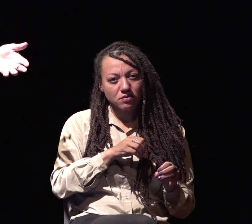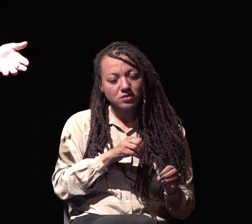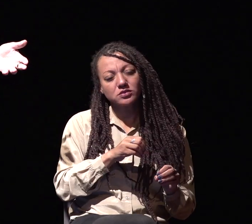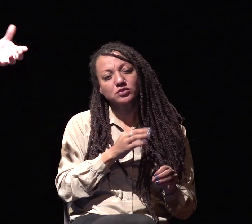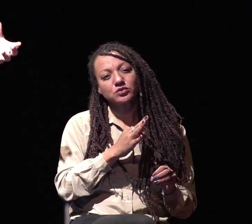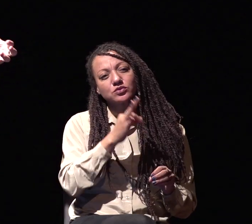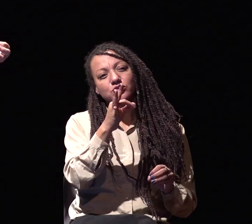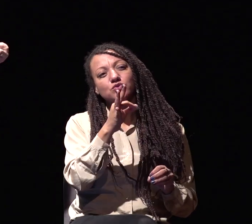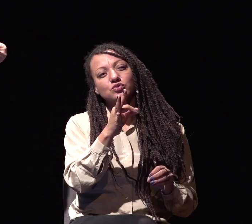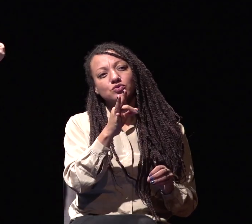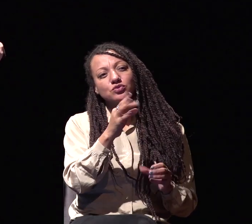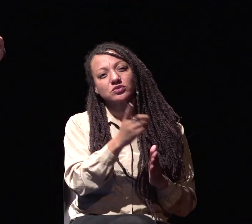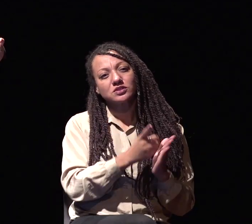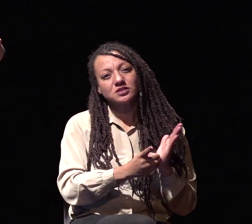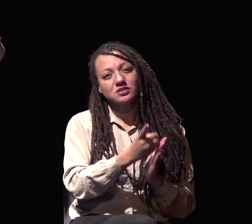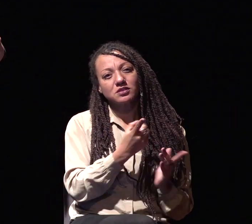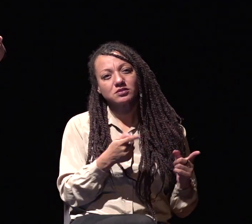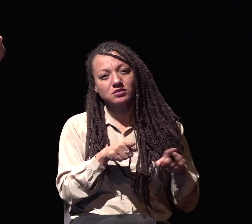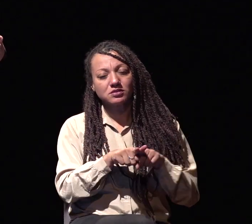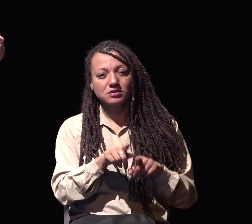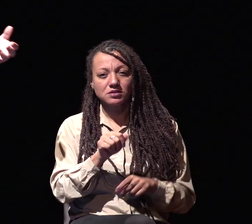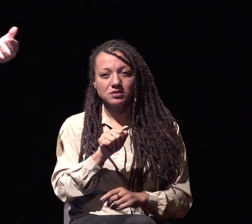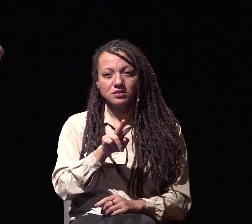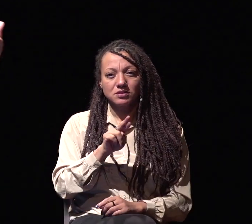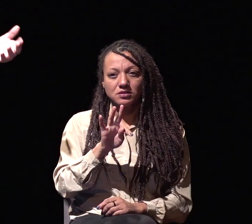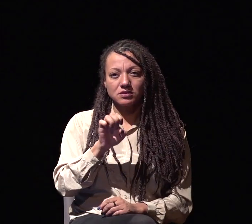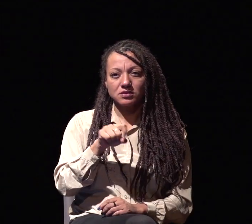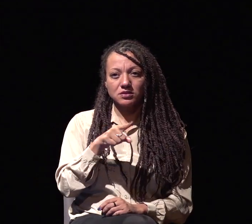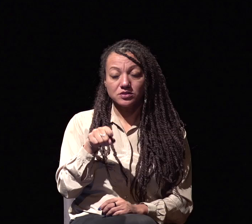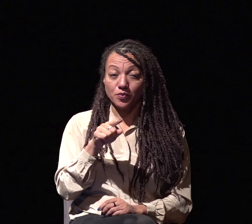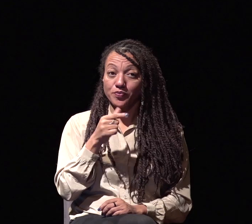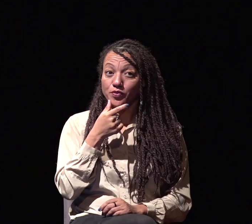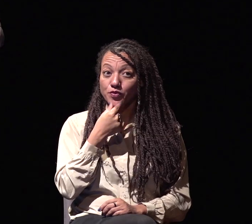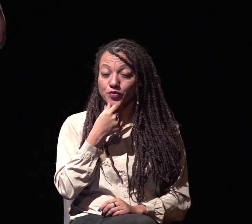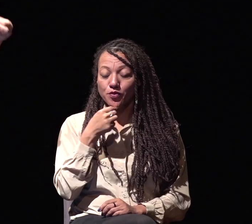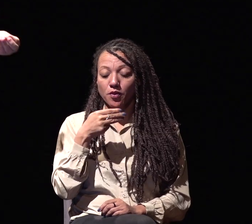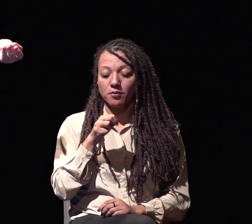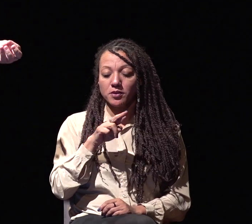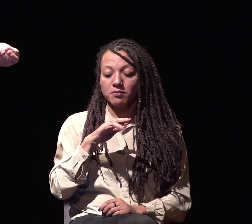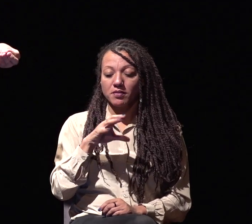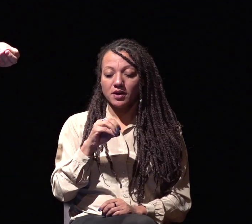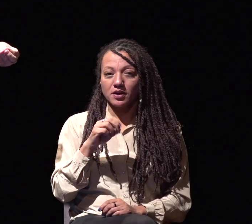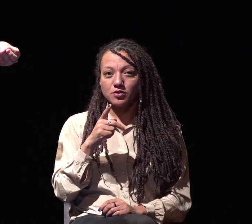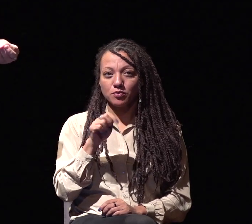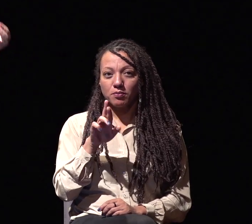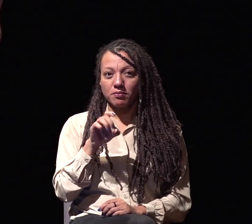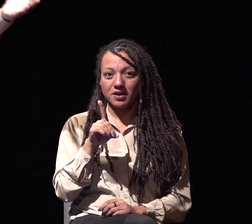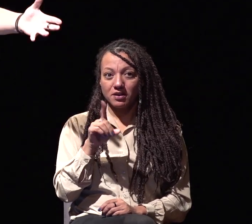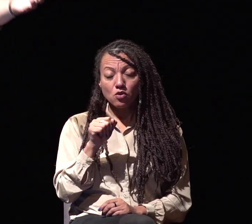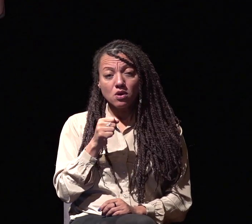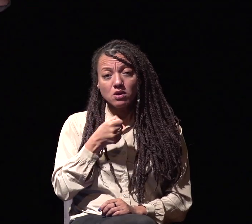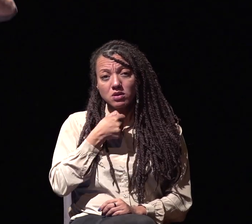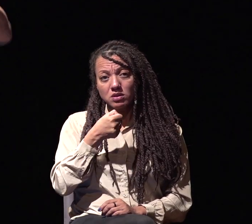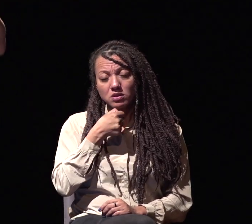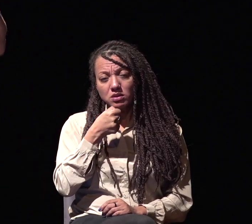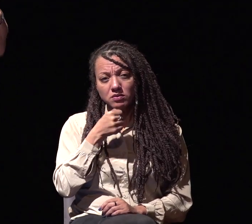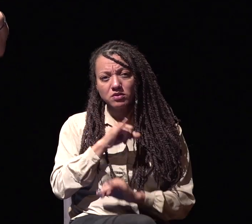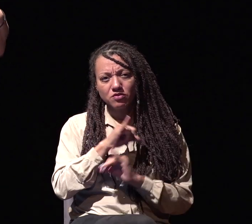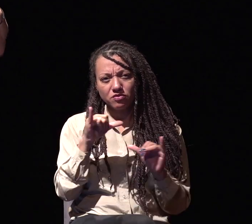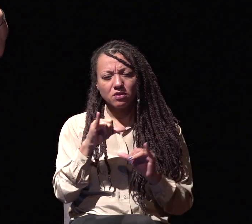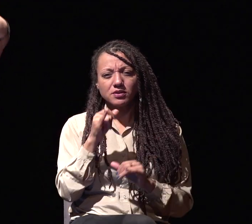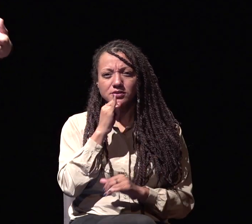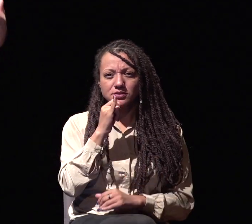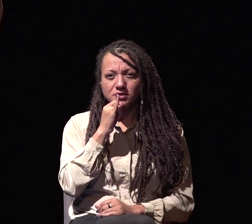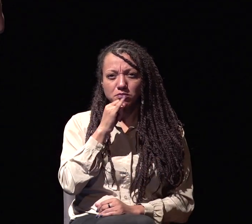os artesãos. Né? Ou seja, que maneira de... E aí o Mário Cravo me conta isso numa entrevista, trariam os artesãos de vários lugares